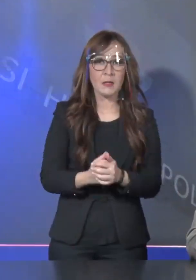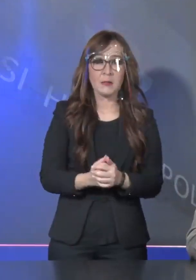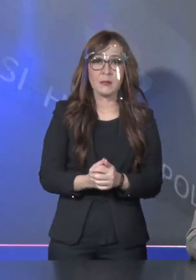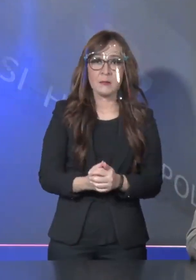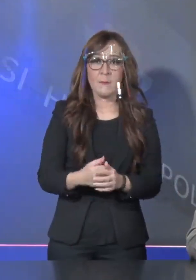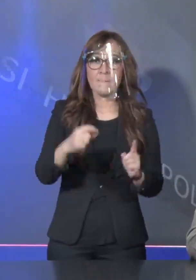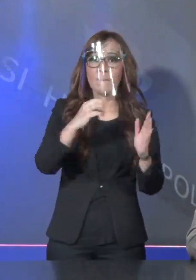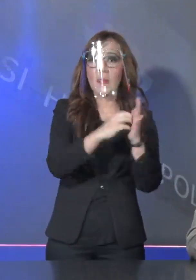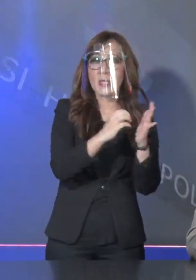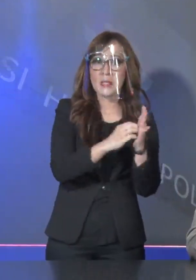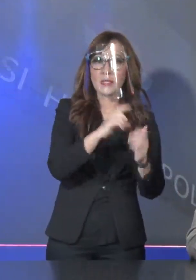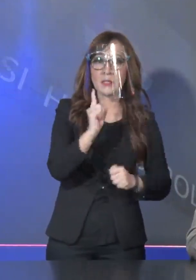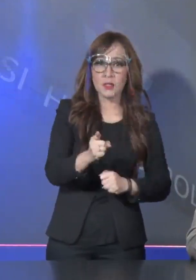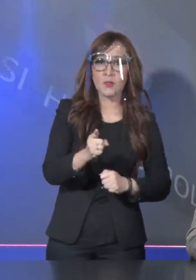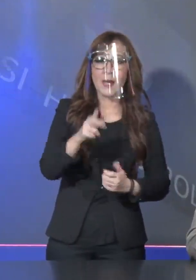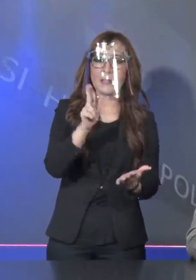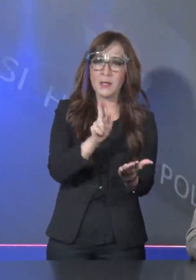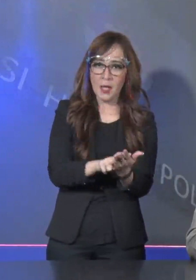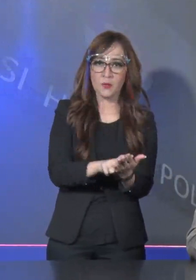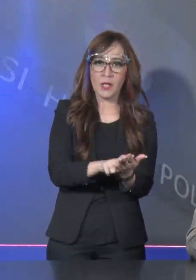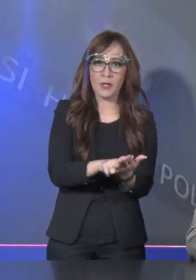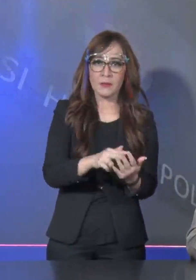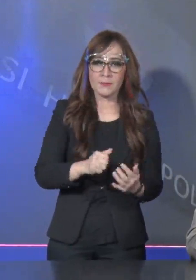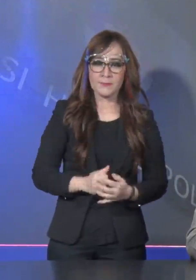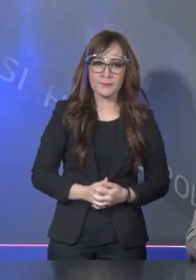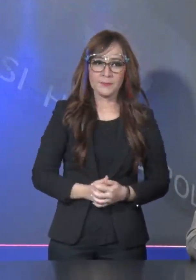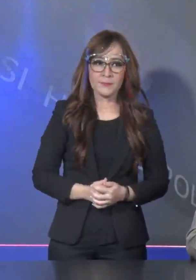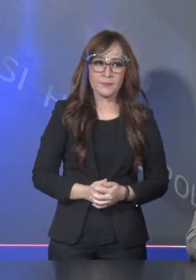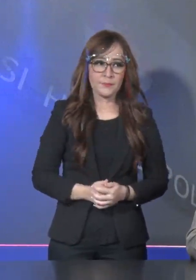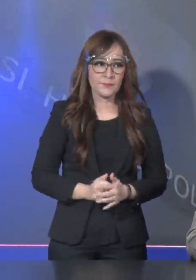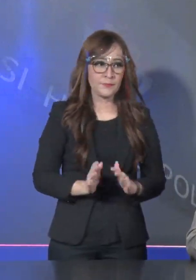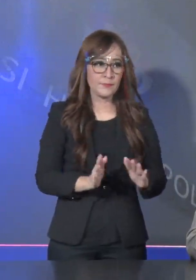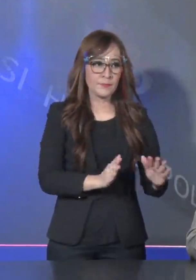diberlakukan. Yang lain? Ya.